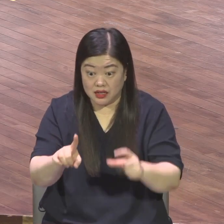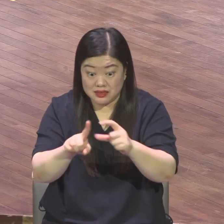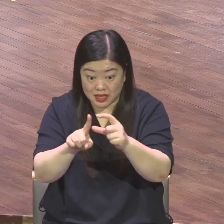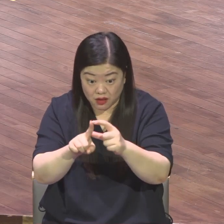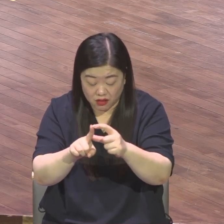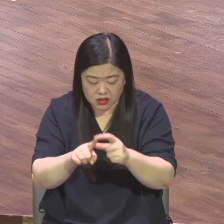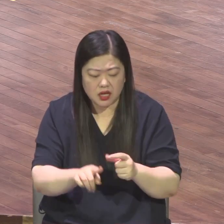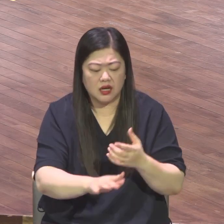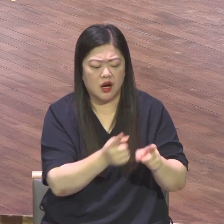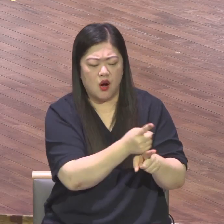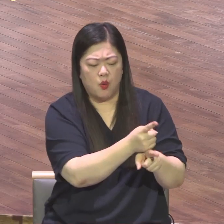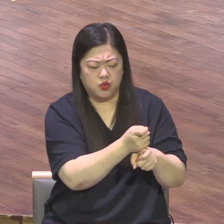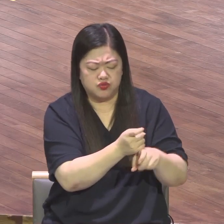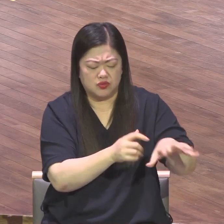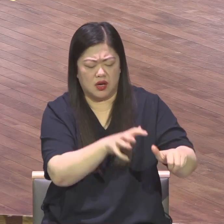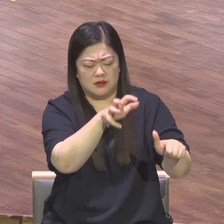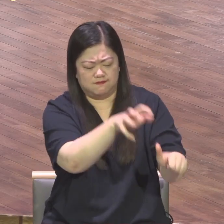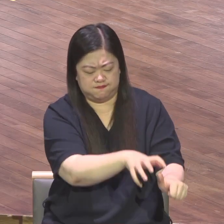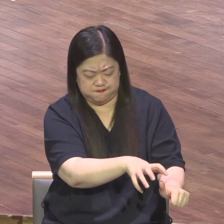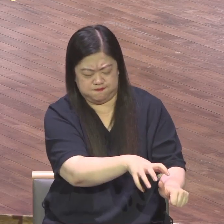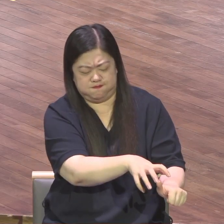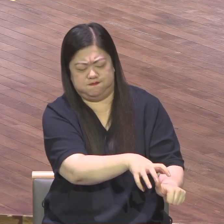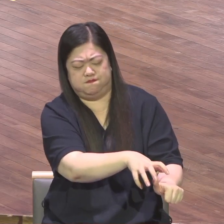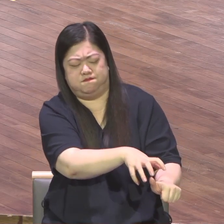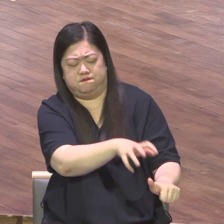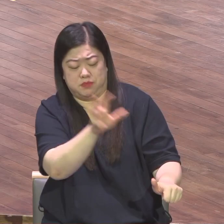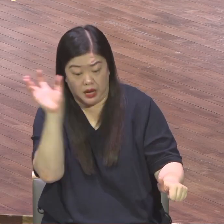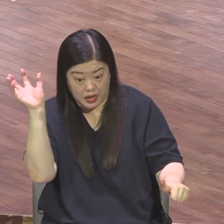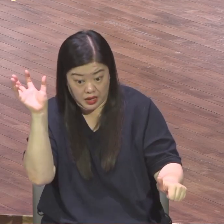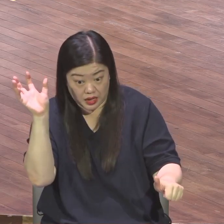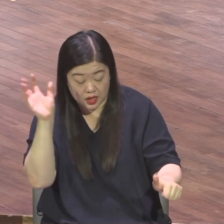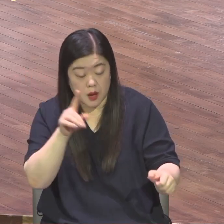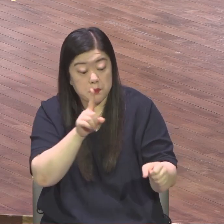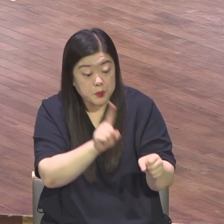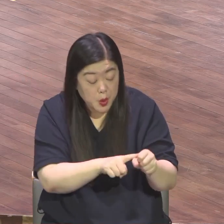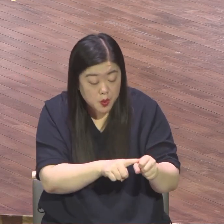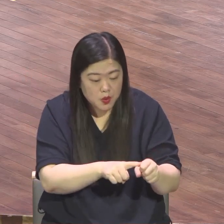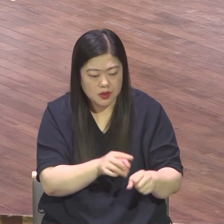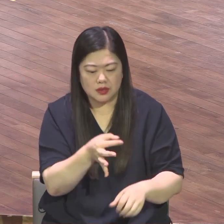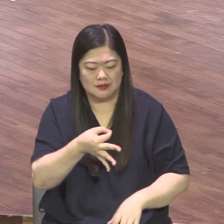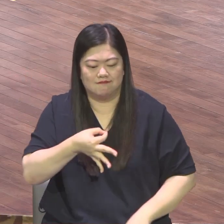대적의 손에서 그 백성을 빼내시기 위해서 값을 지불하시고